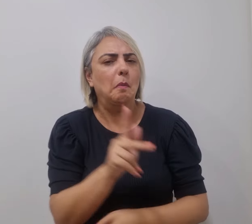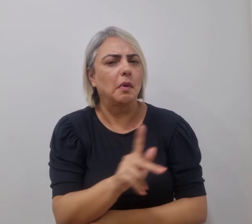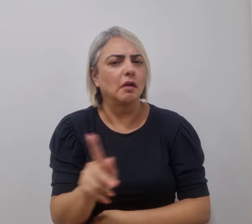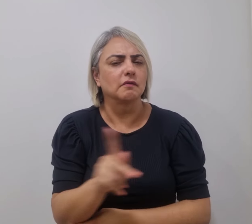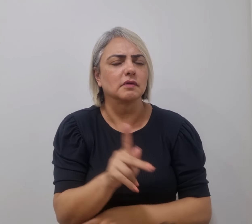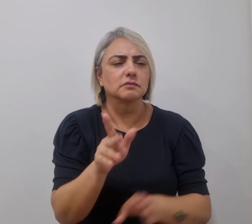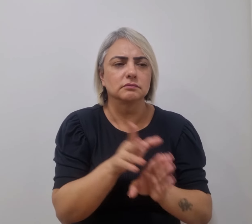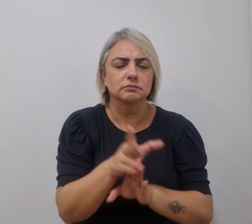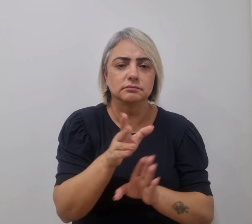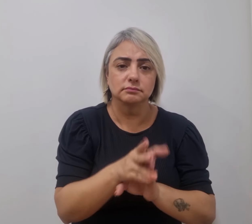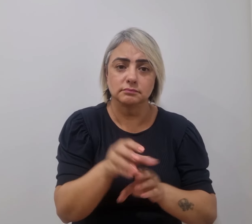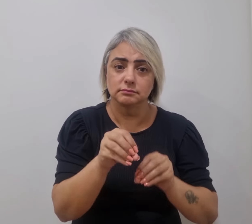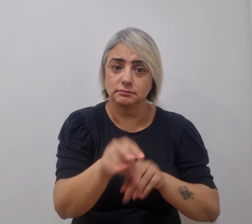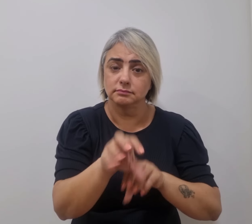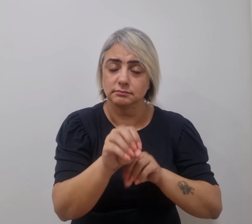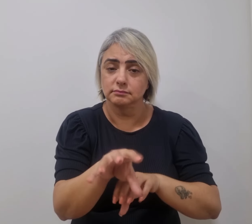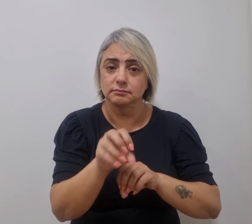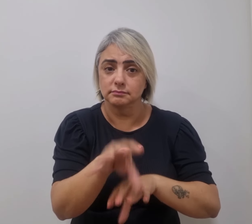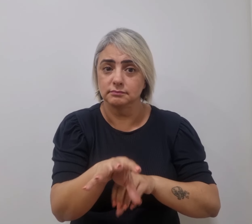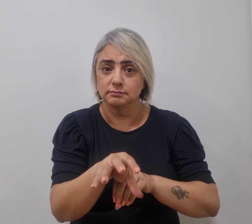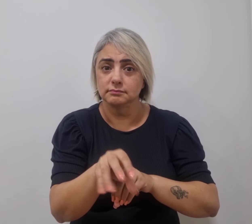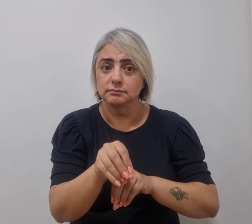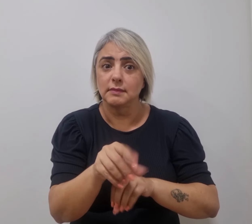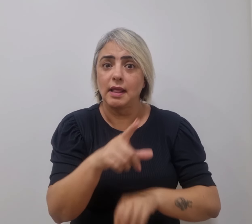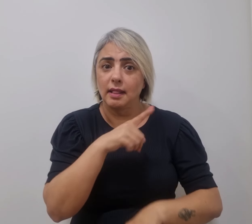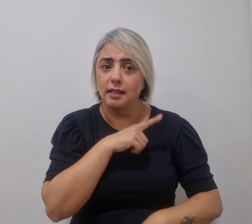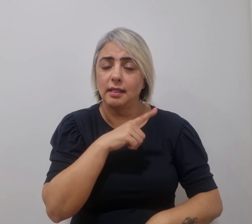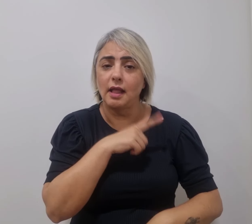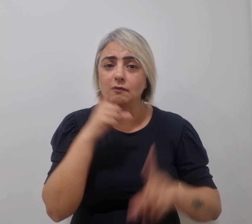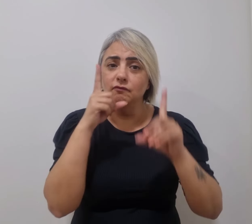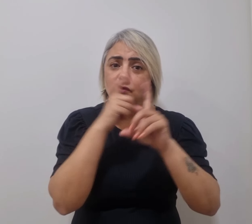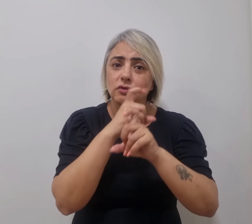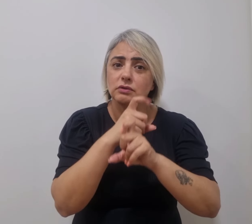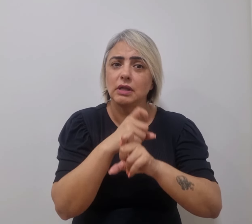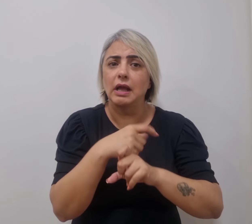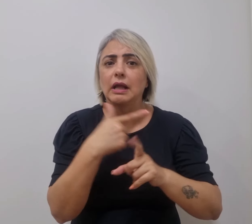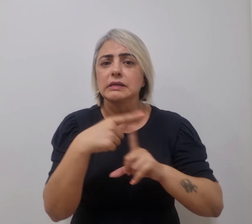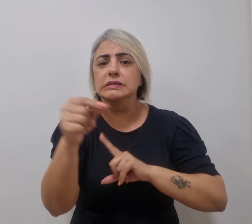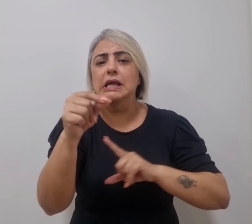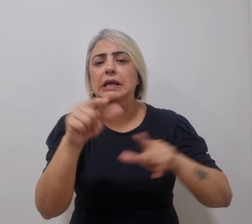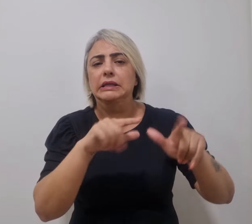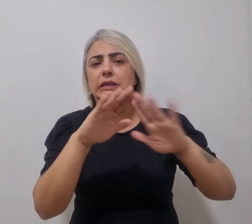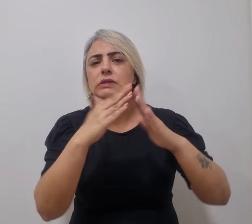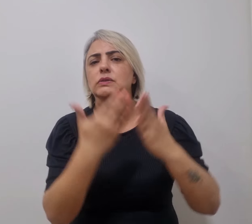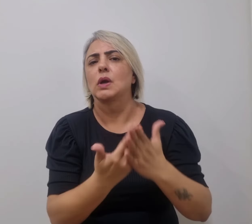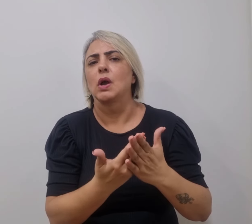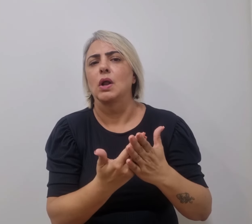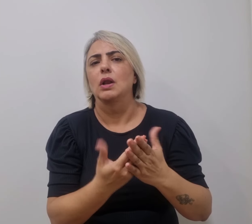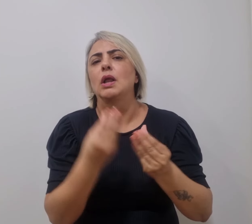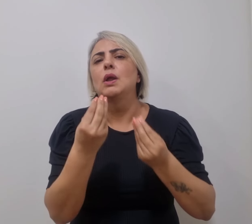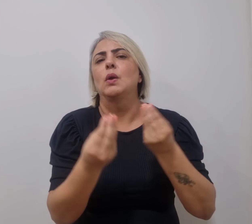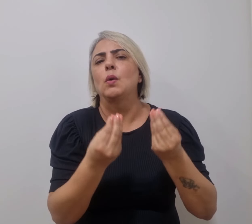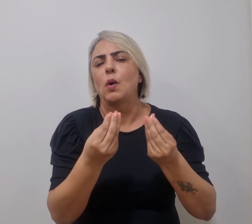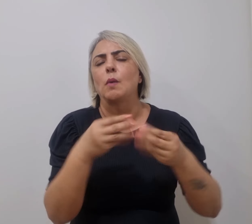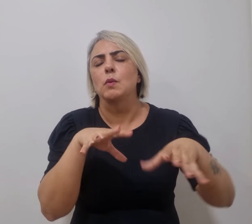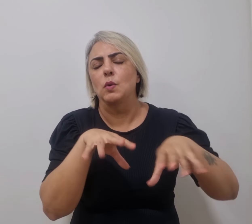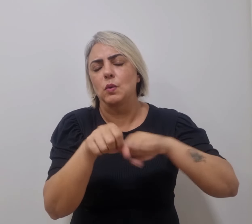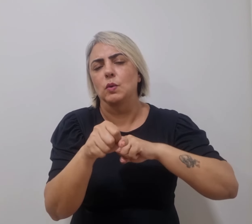orientadores educacionais têm dificuldades em sair da escola e como o curso de formação